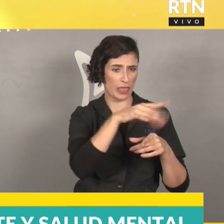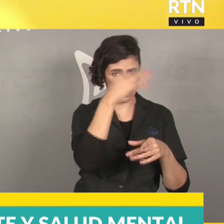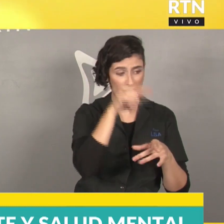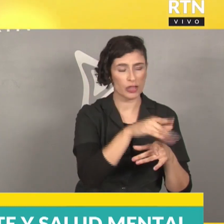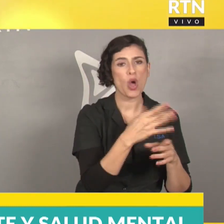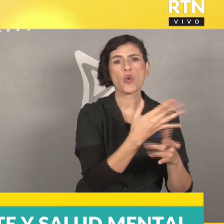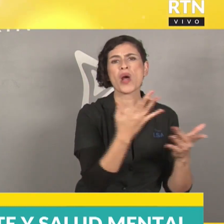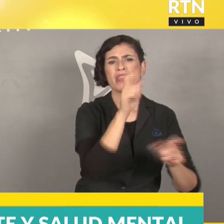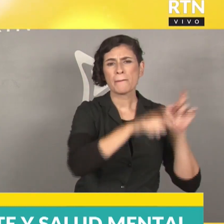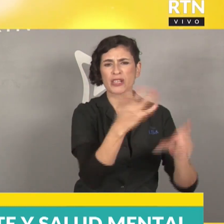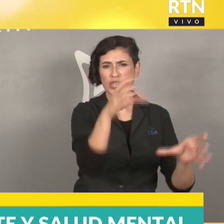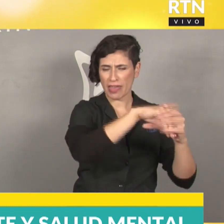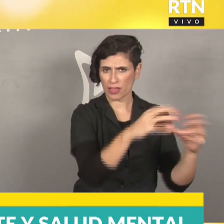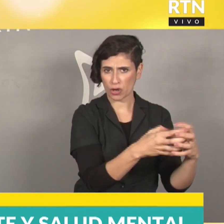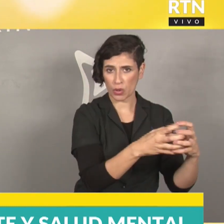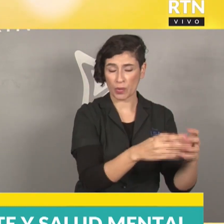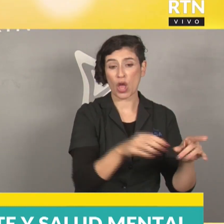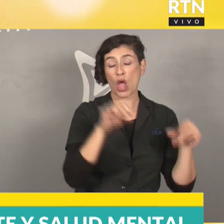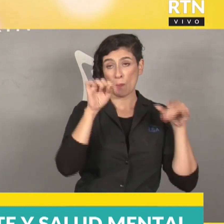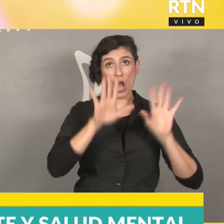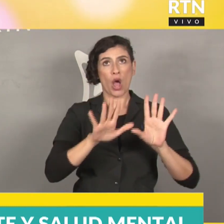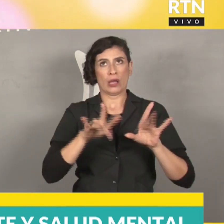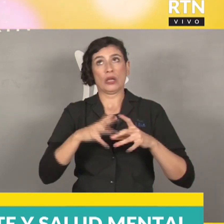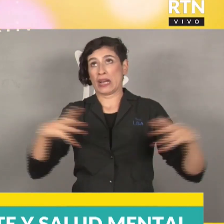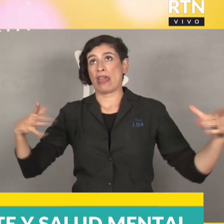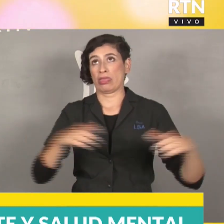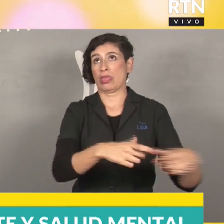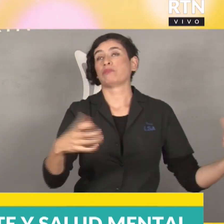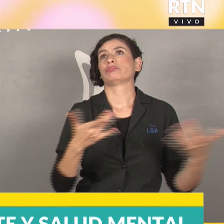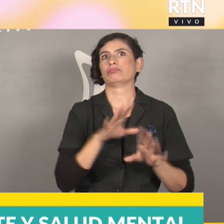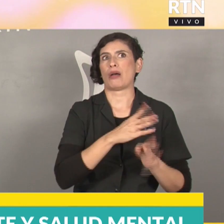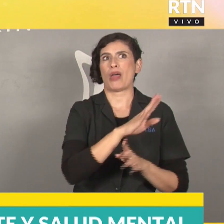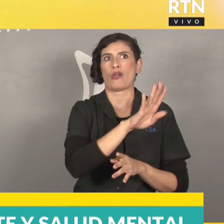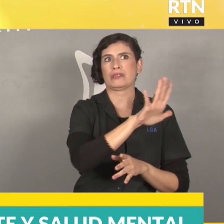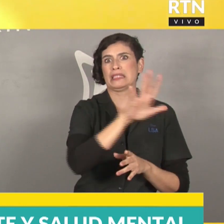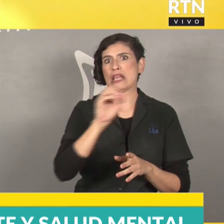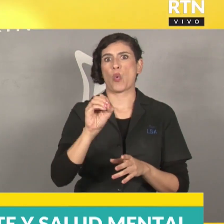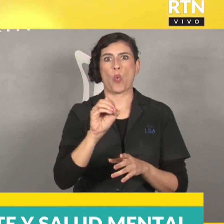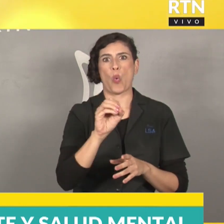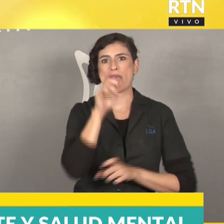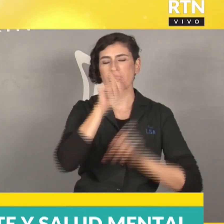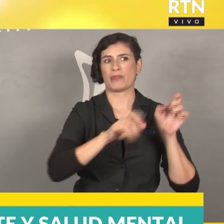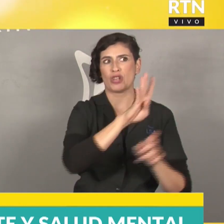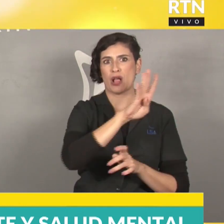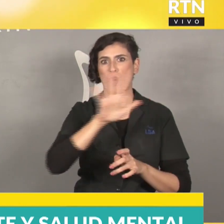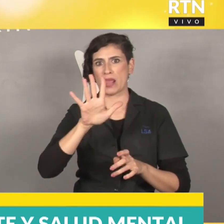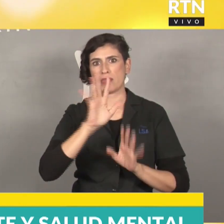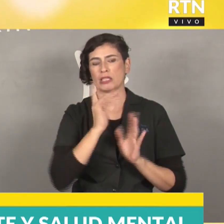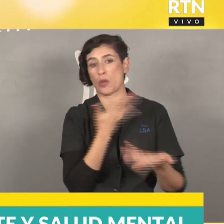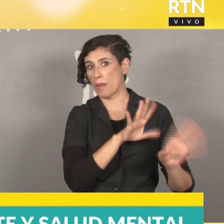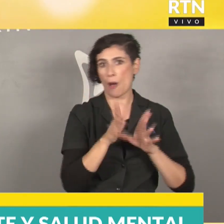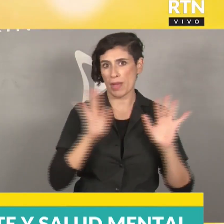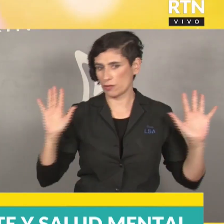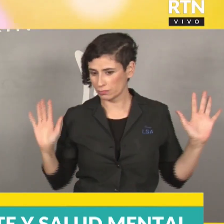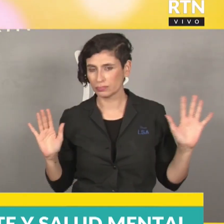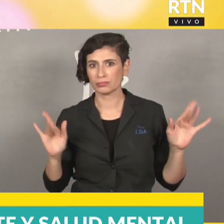Es muy amplio. Hoy actualmente somos más de 45, casi 50 personas. Se ha creado en un hermoso espacio.